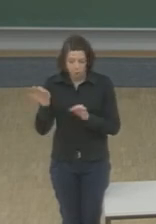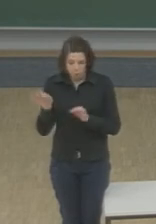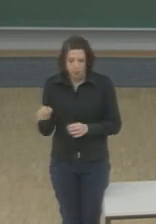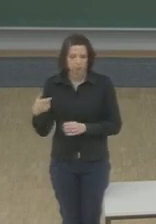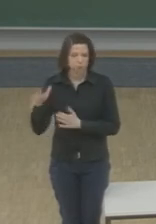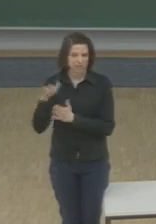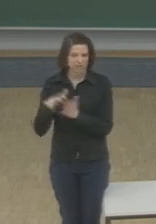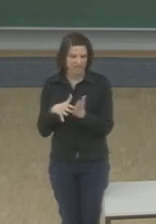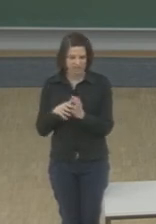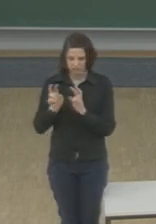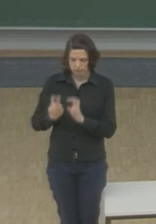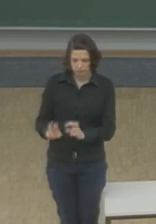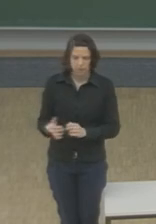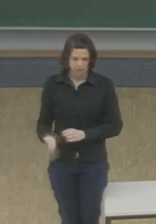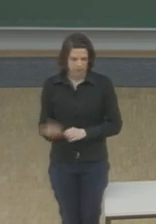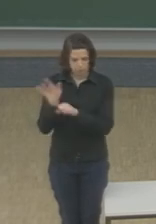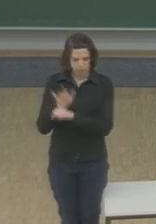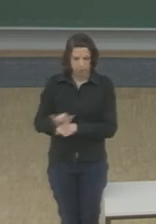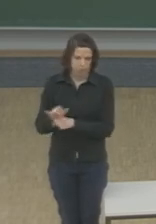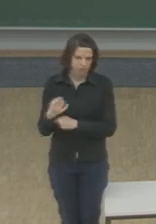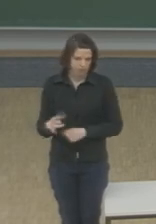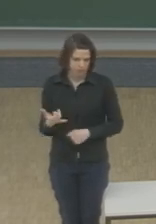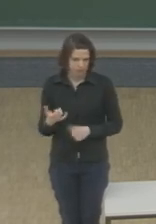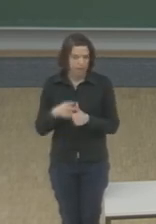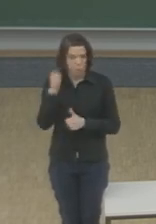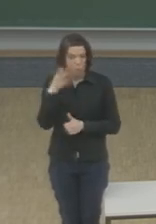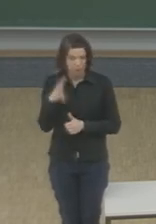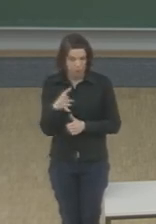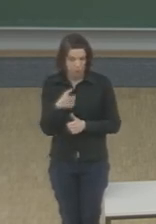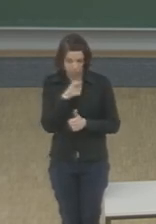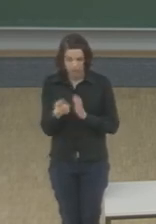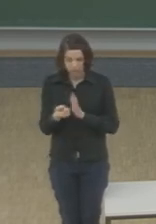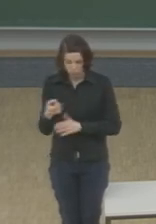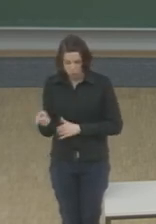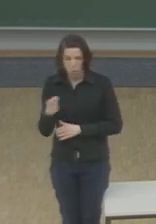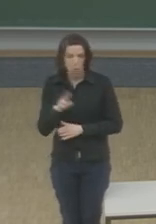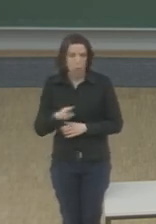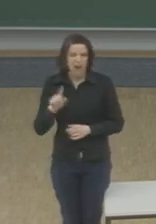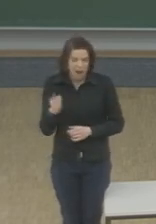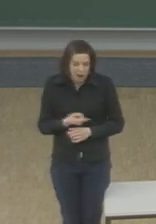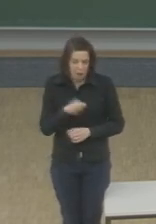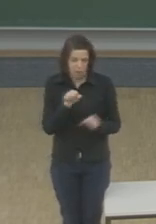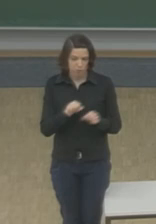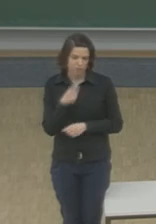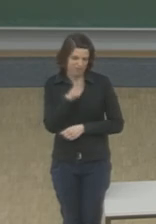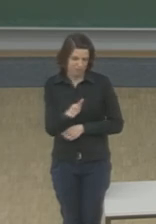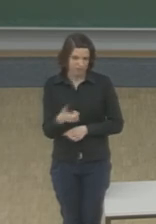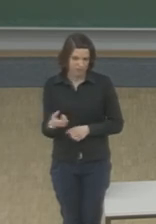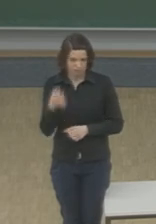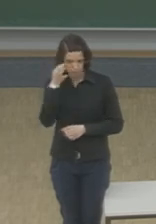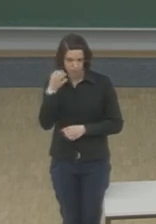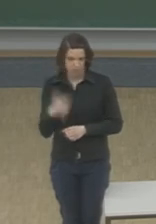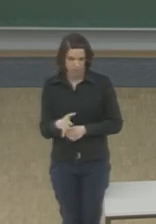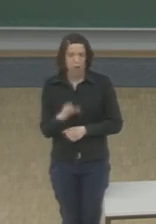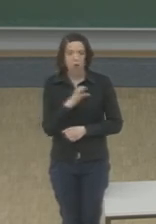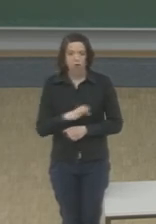ja, der hat uns jetzt nicht nur den Bildungsbegriff, sondern auch noch den Kompetenzbegriff eingebrockt, damit beschäftigt, dass es Menschen möglich